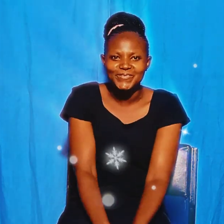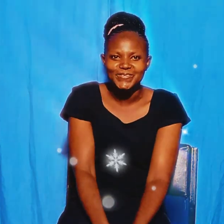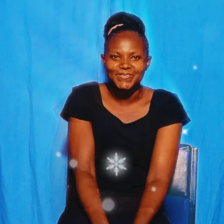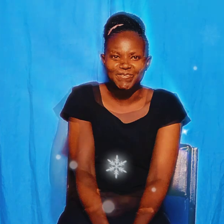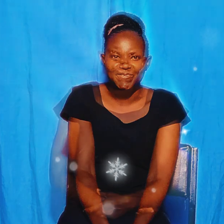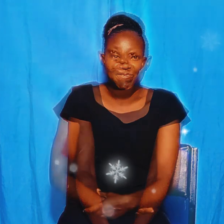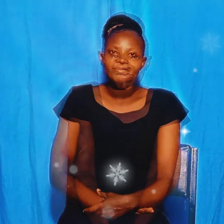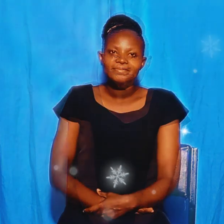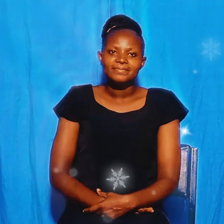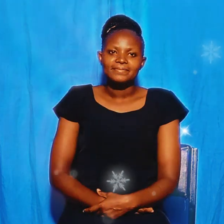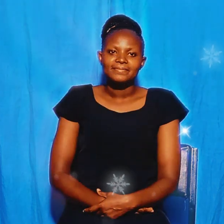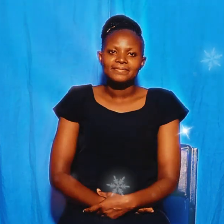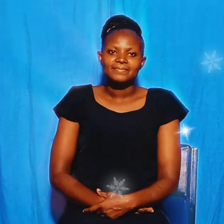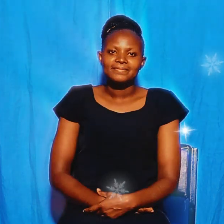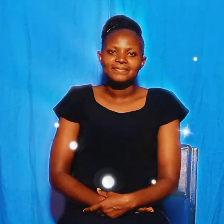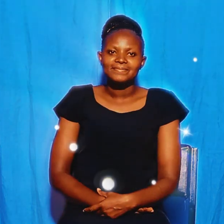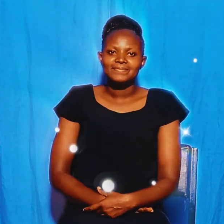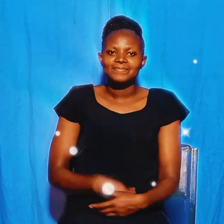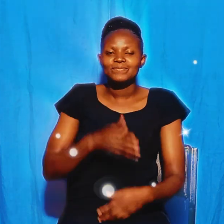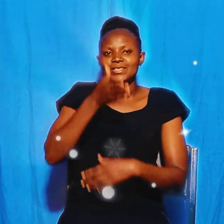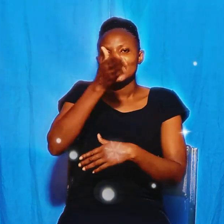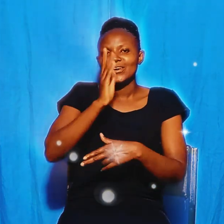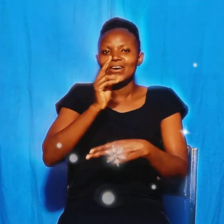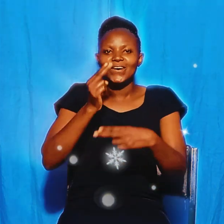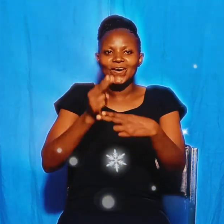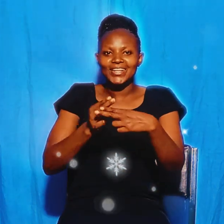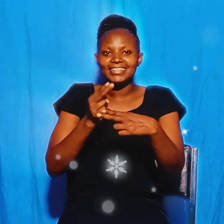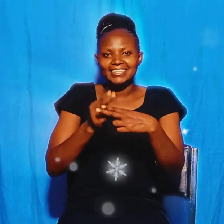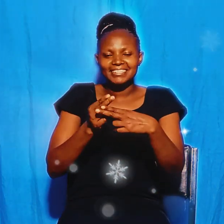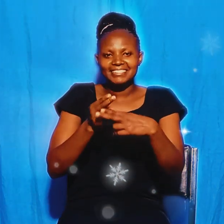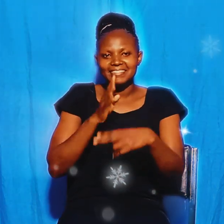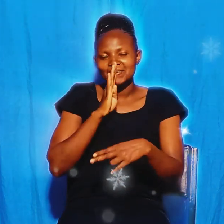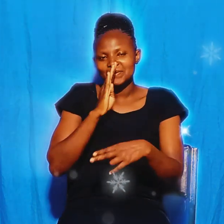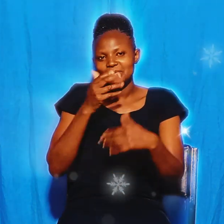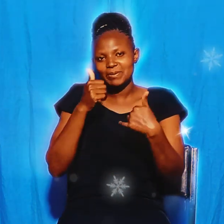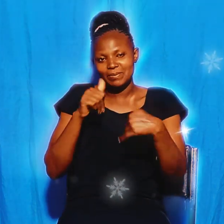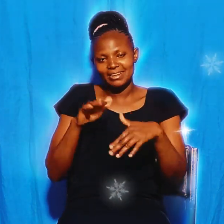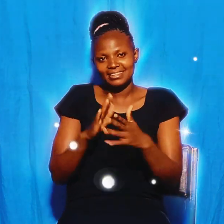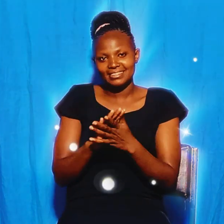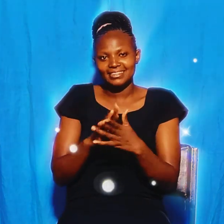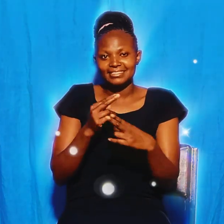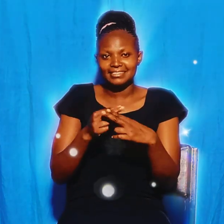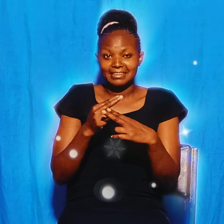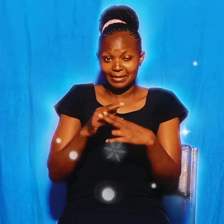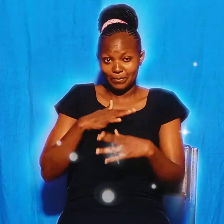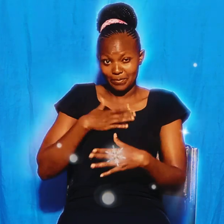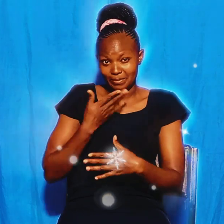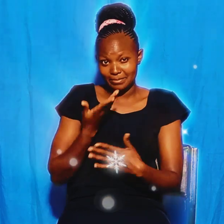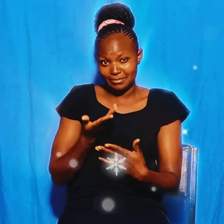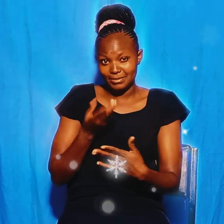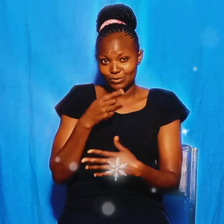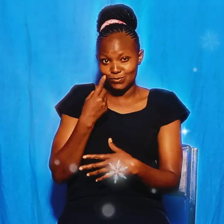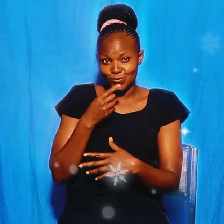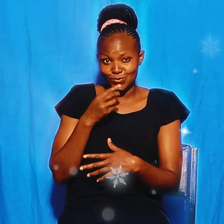Isitwa ya ngaihi ya thimwe. Kwa masitwa ni Tawafranceska Wanja Kerori,